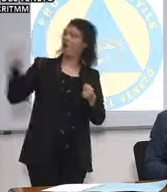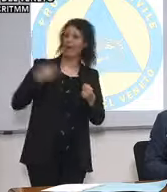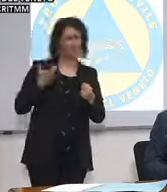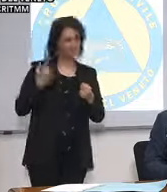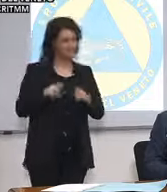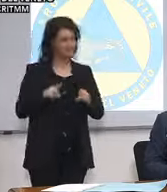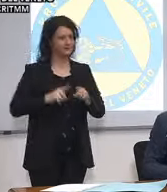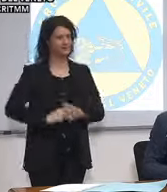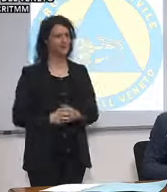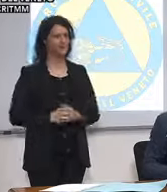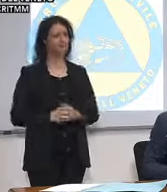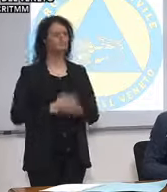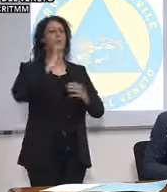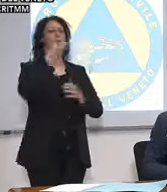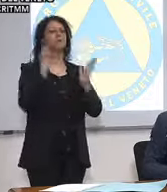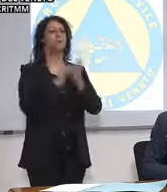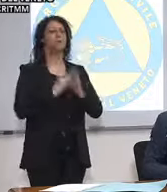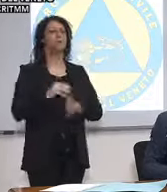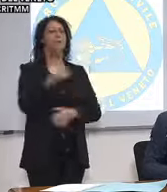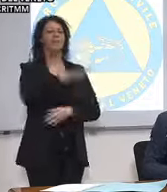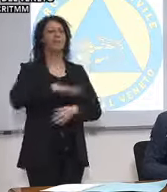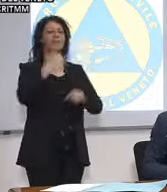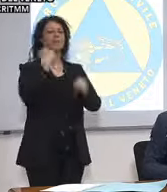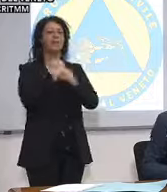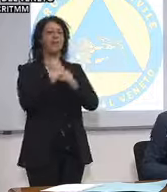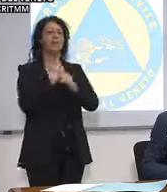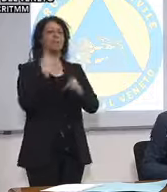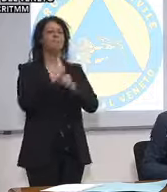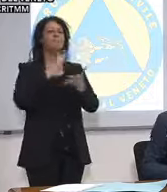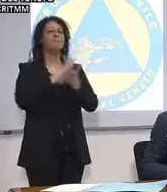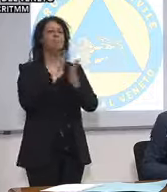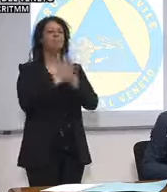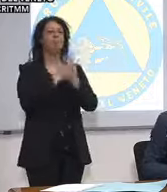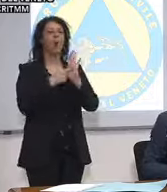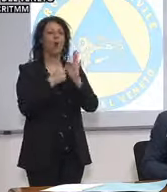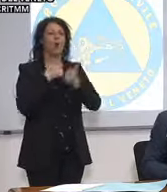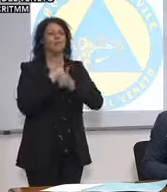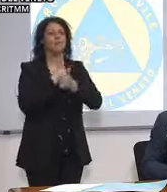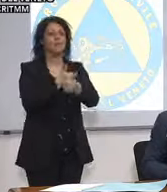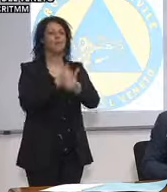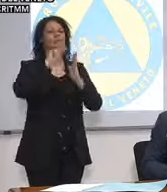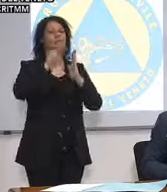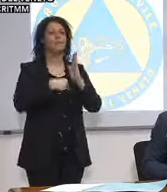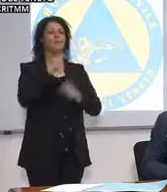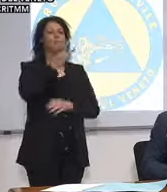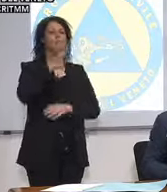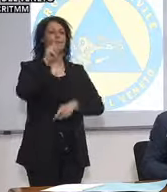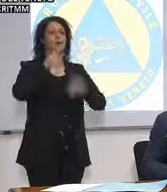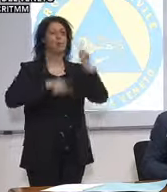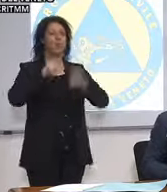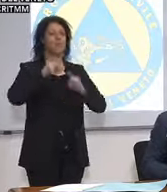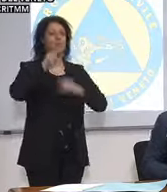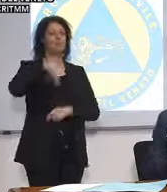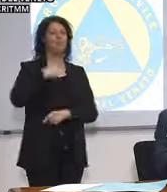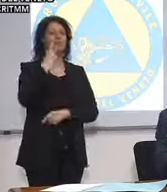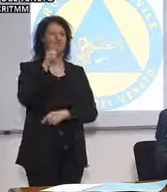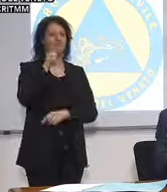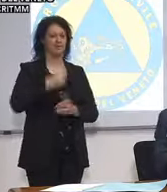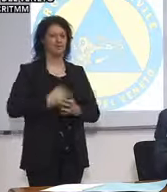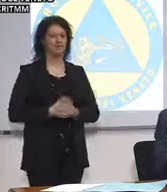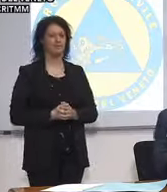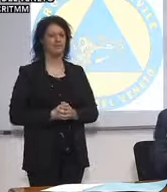4. Negli ambienti di lavoro si applica il protocollo firmato dalle parti sociali il 24 aprile 2020 e ogni successiva modifica e